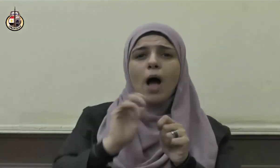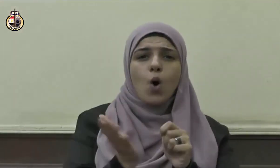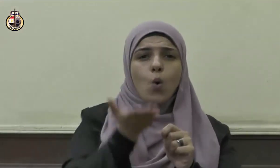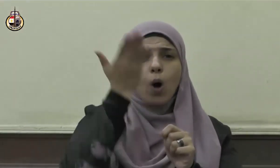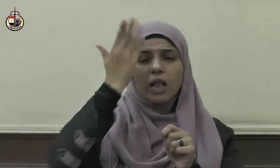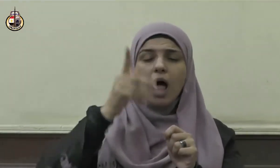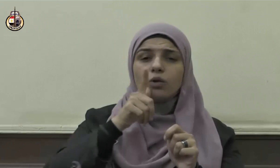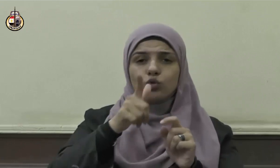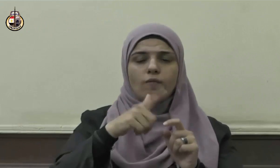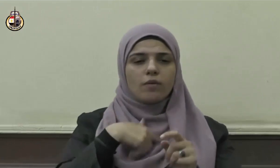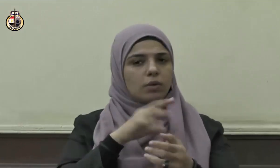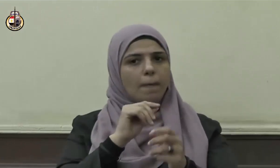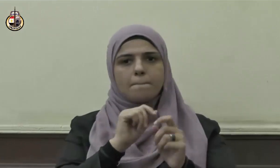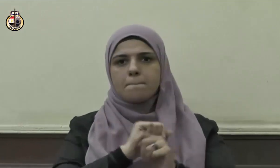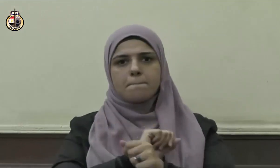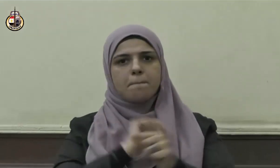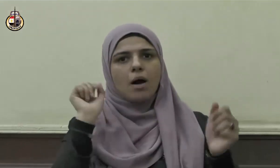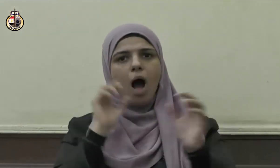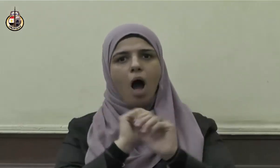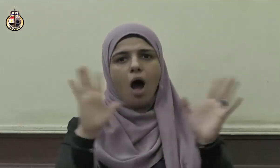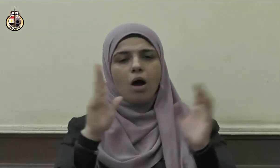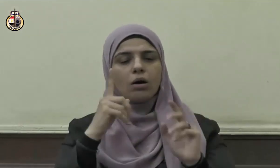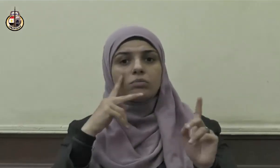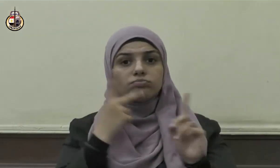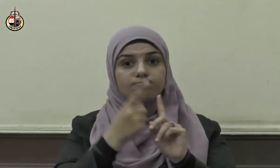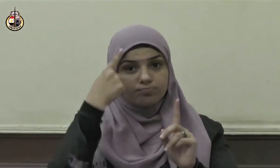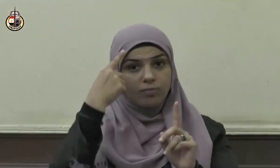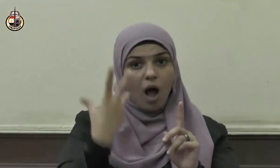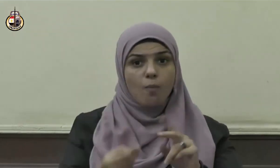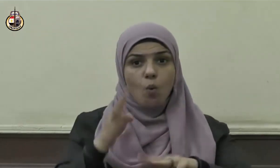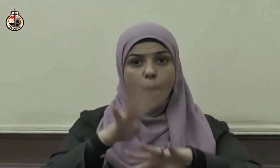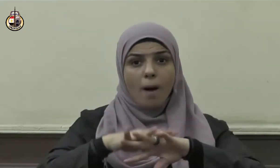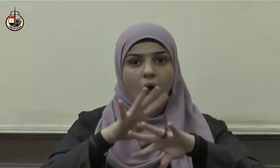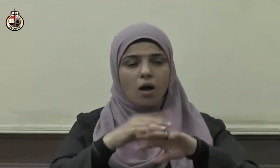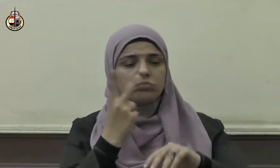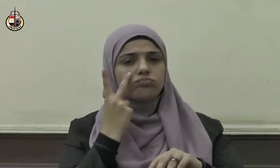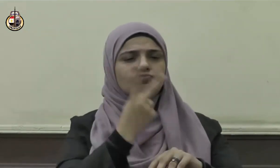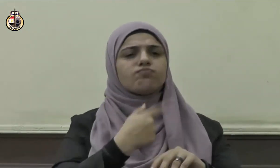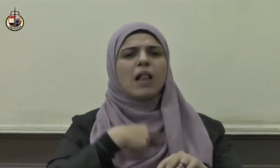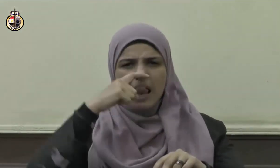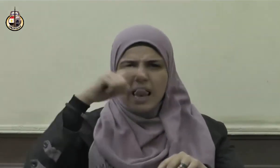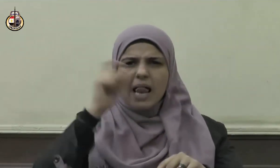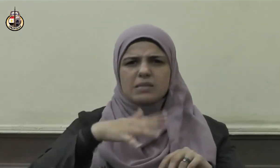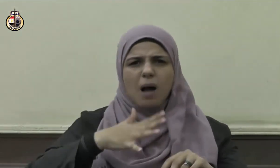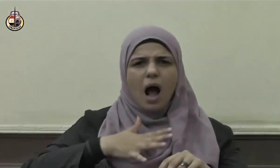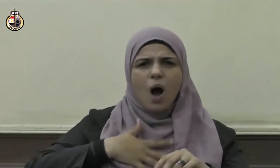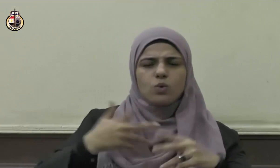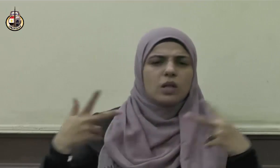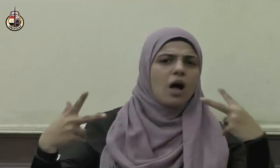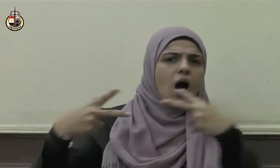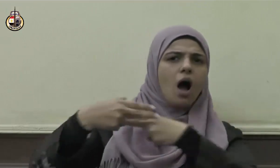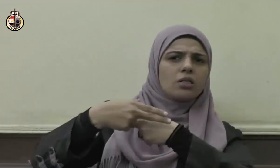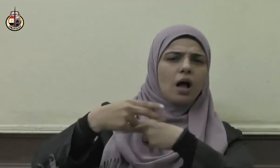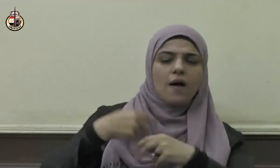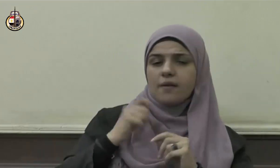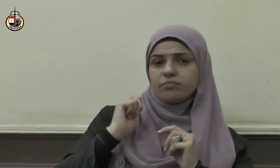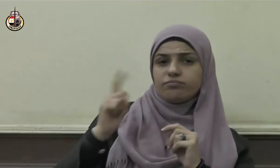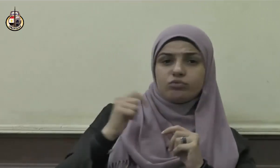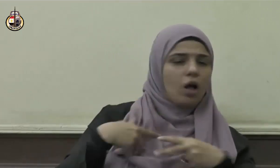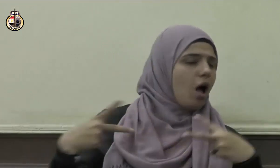براءتها أراد أبو بكر رضي الله عنه أن يمتنع عن الإنفاق على مصطح،